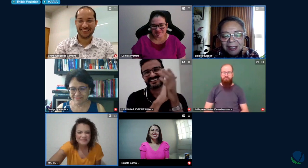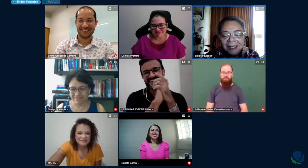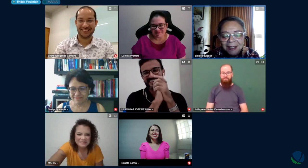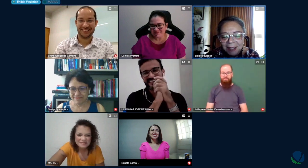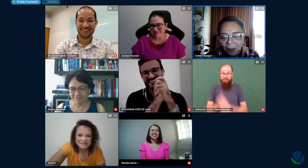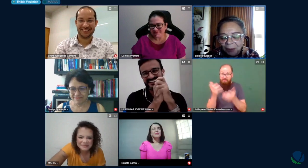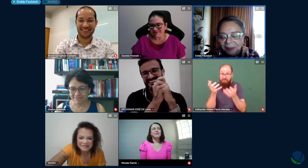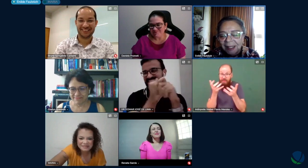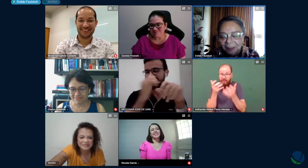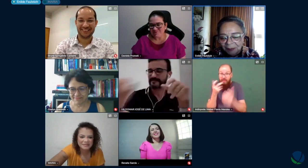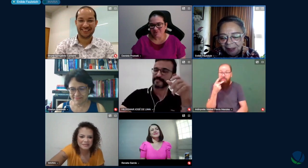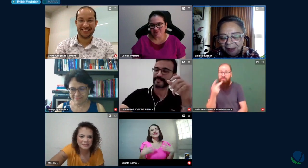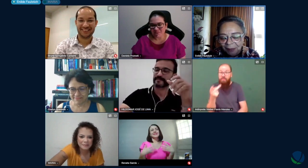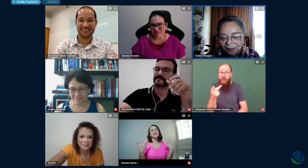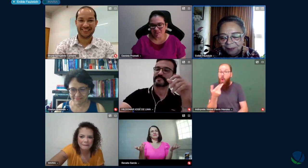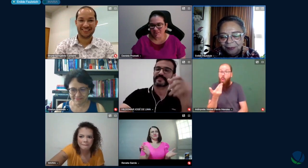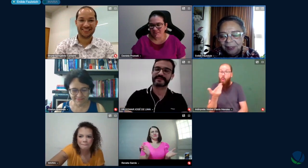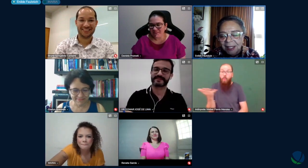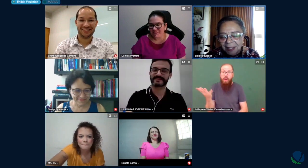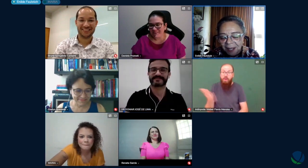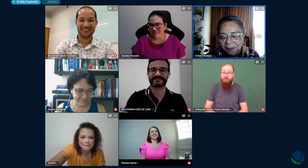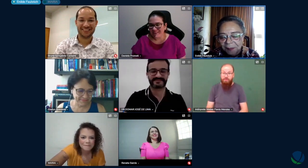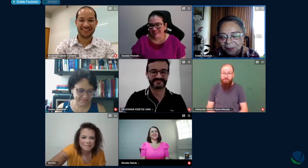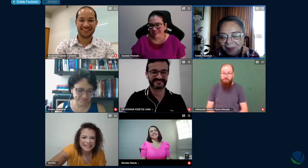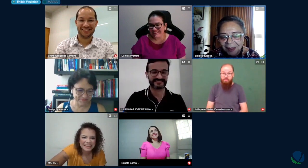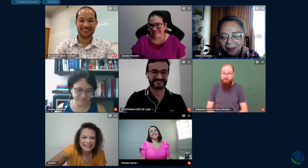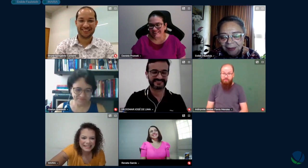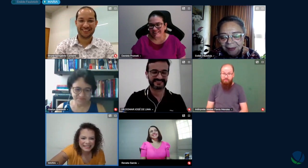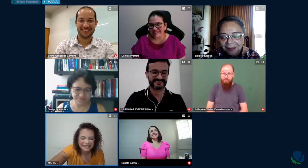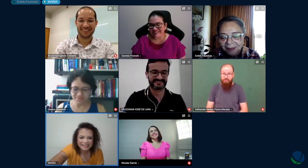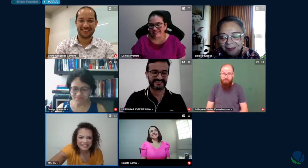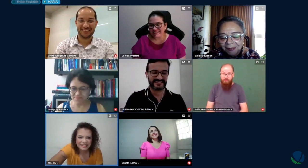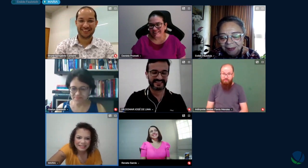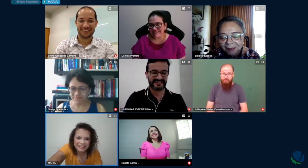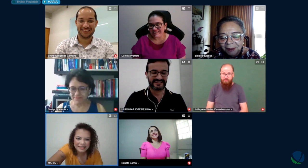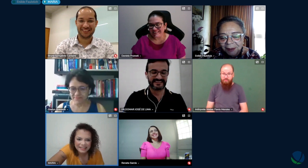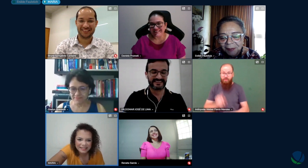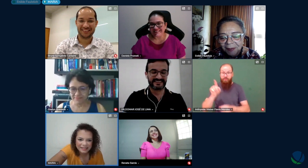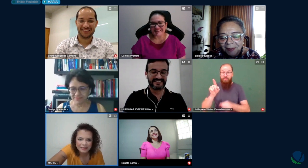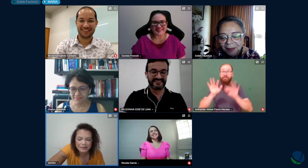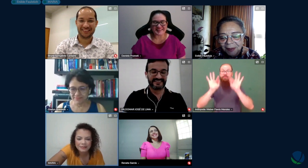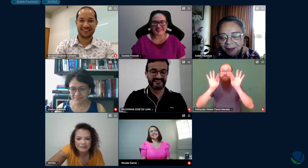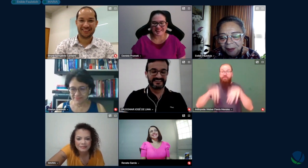Pergunta se ela quer dizer algo, se ela quer finalizar.